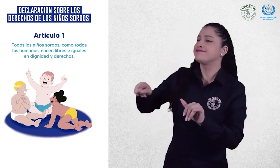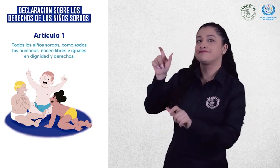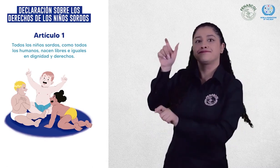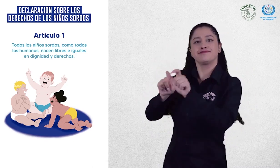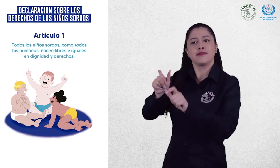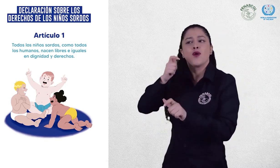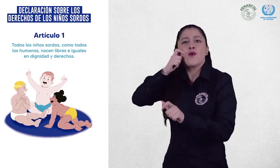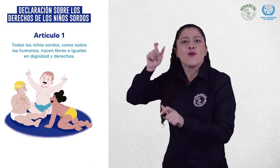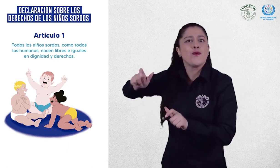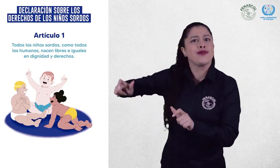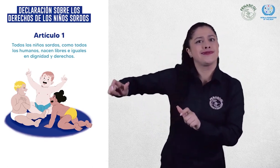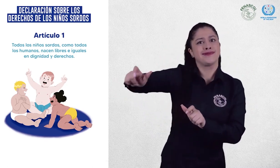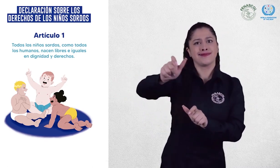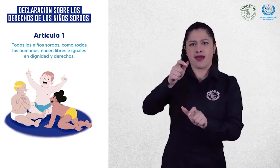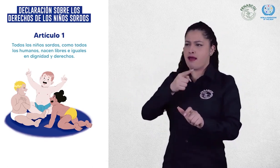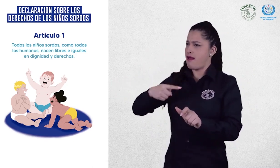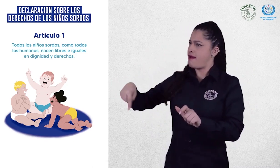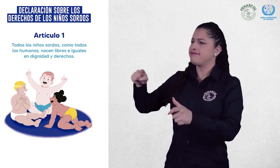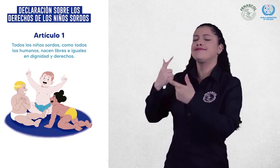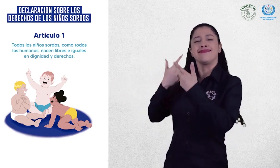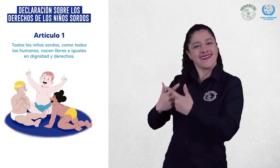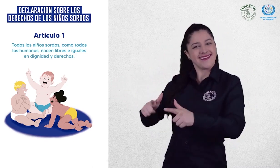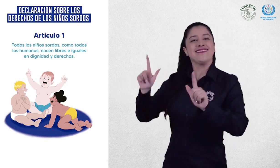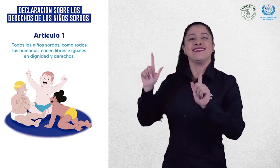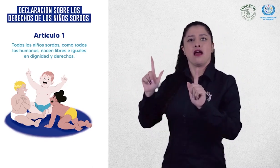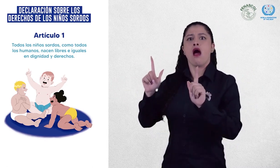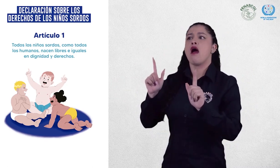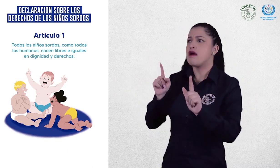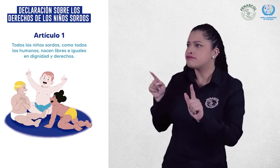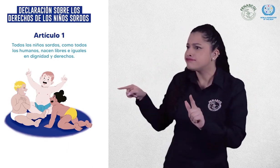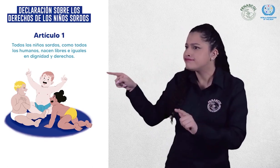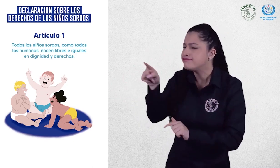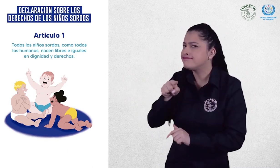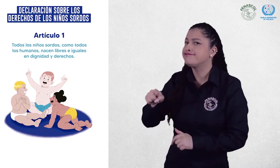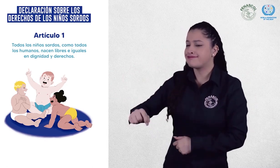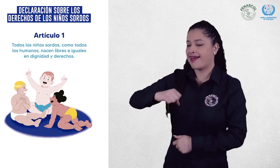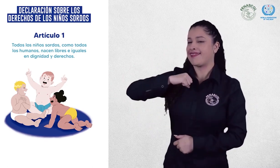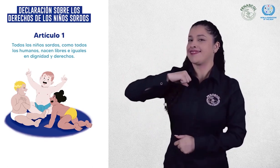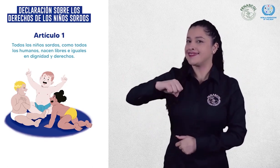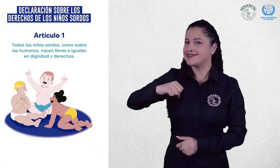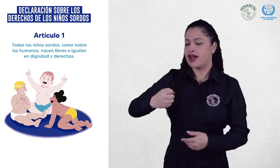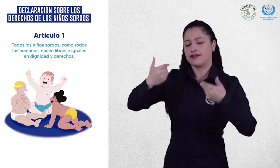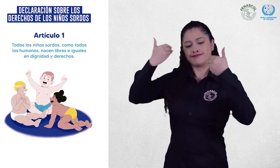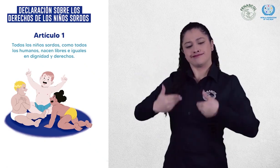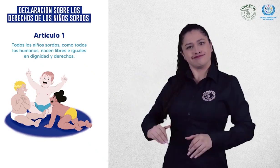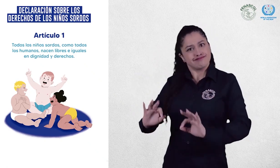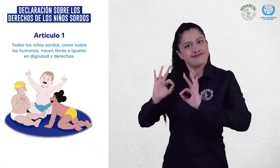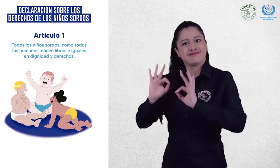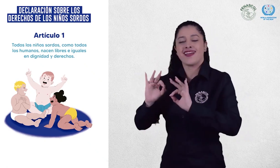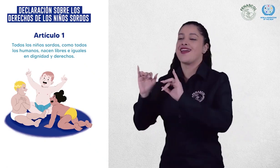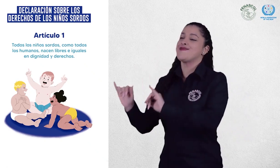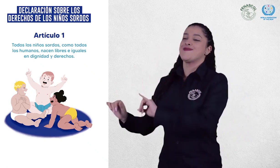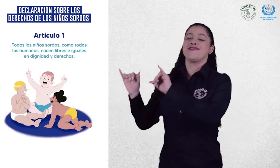nacen libres e iguales, en dignidad y derechos.